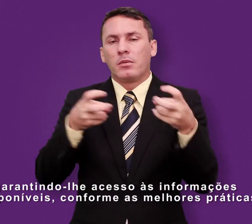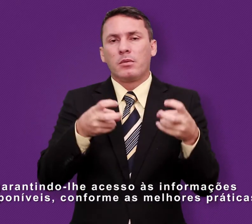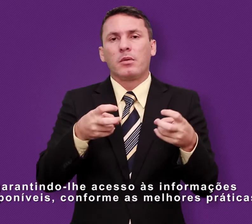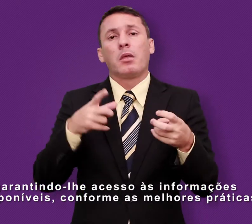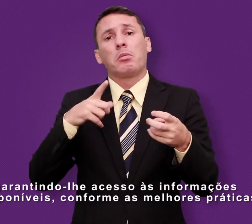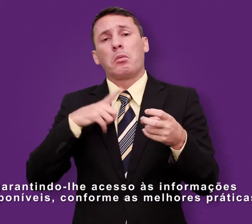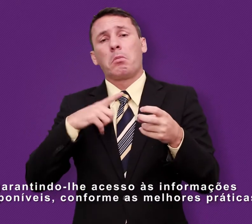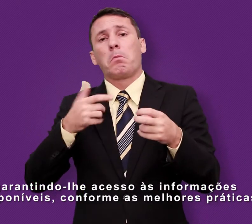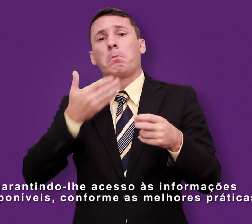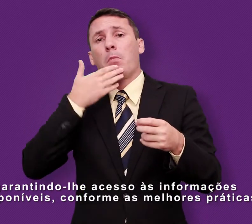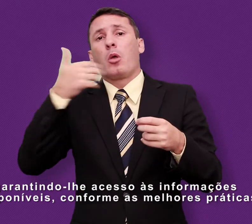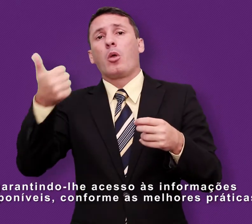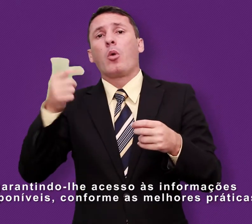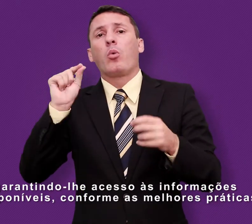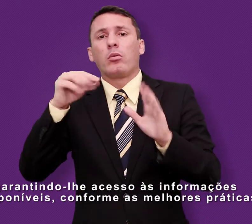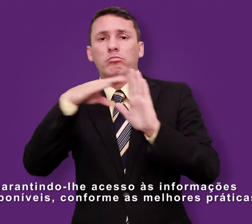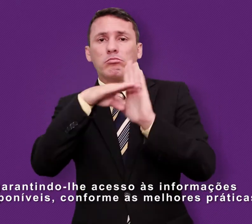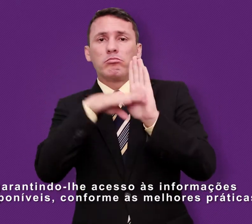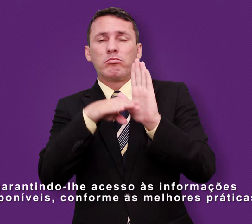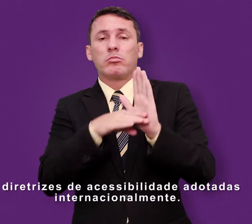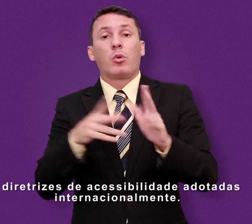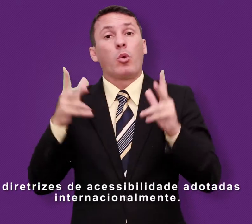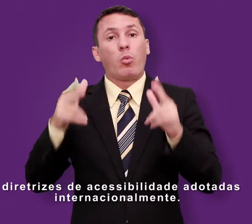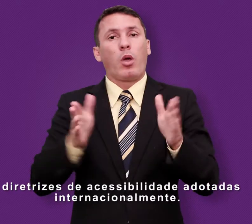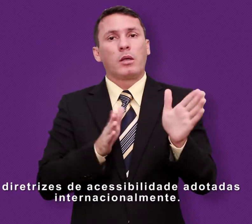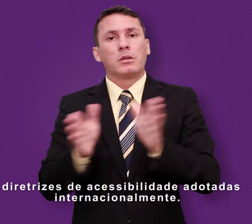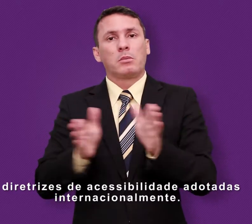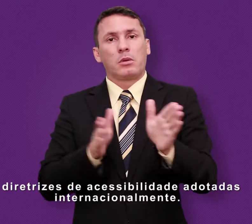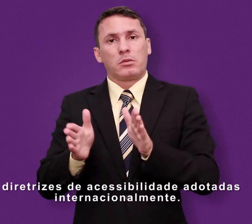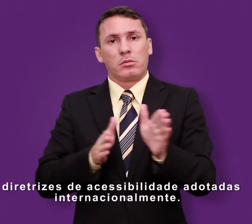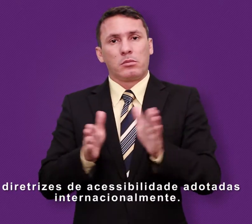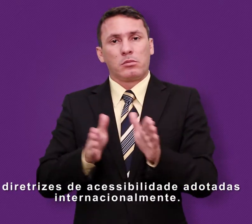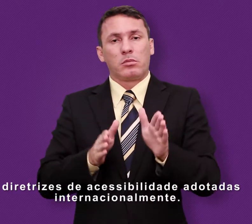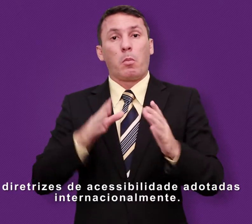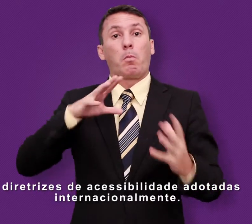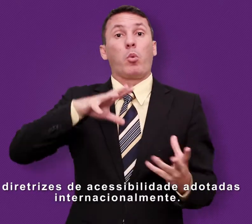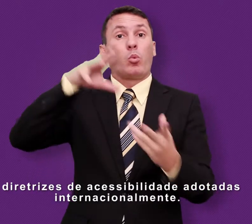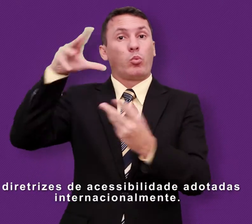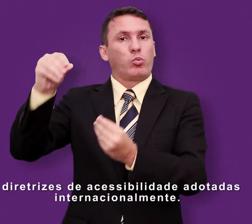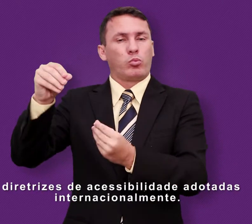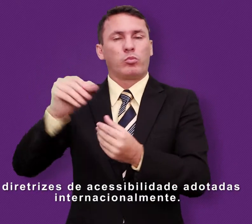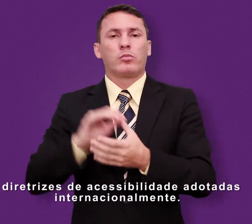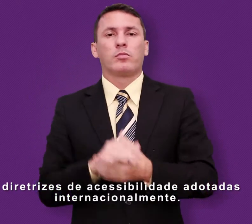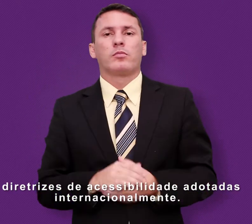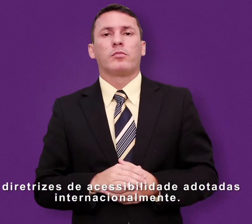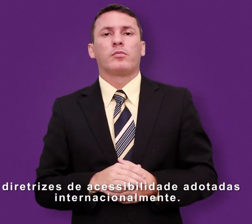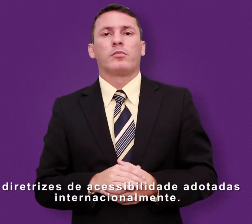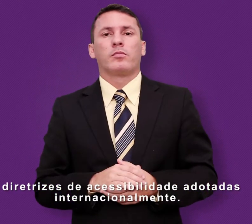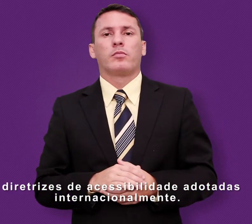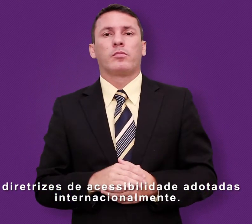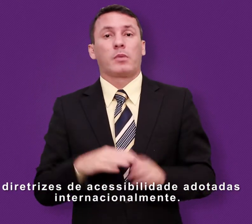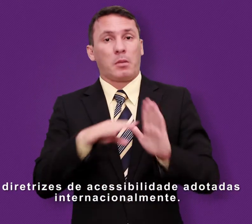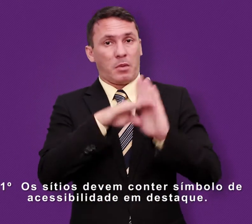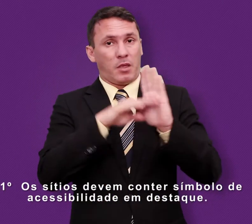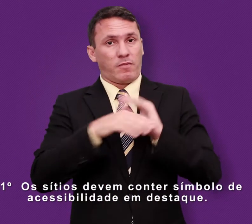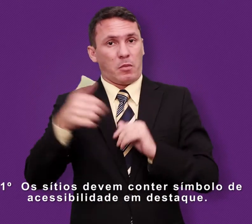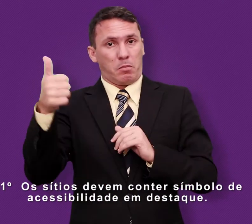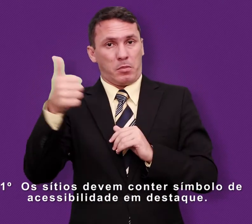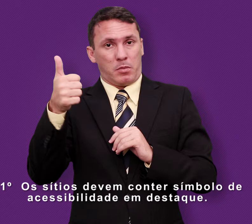disponíveis conforme as melhores práticas e diretrizes de acessibilidade adotadas internacionalmente. Parágrafo